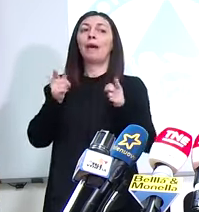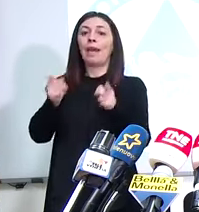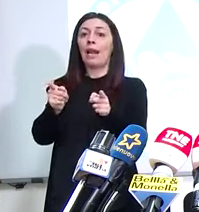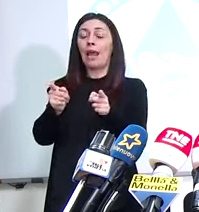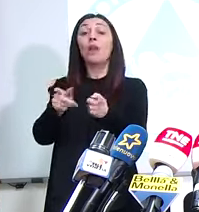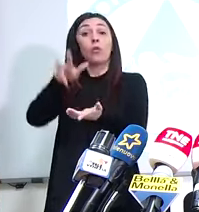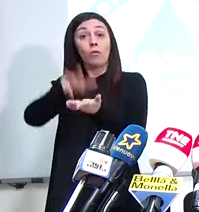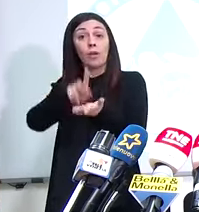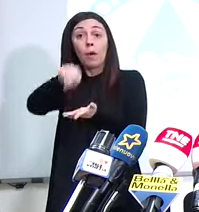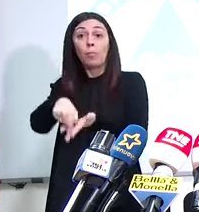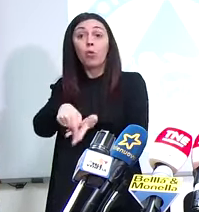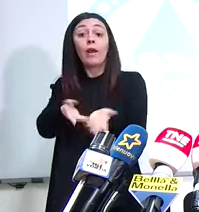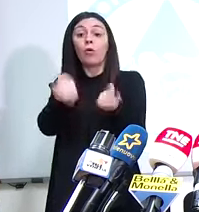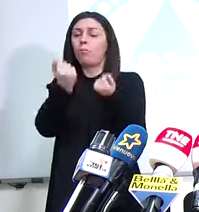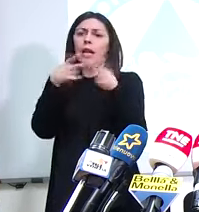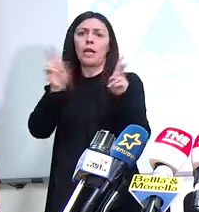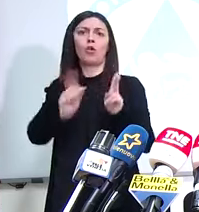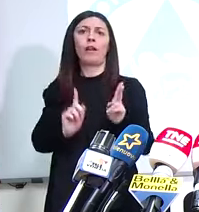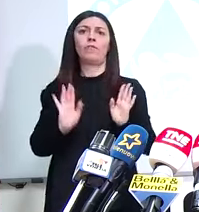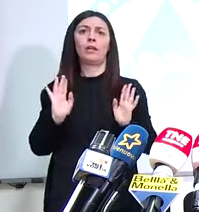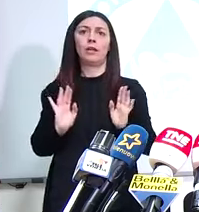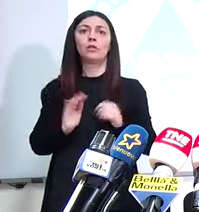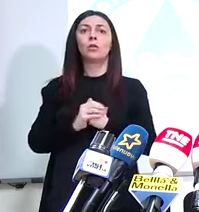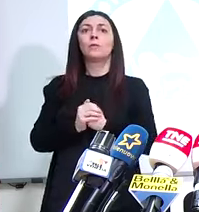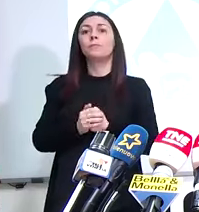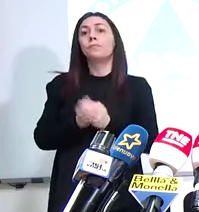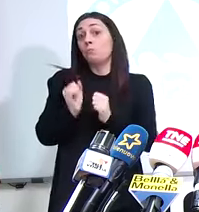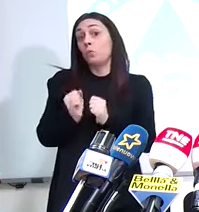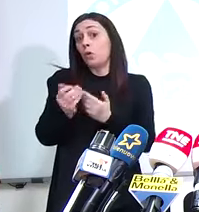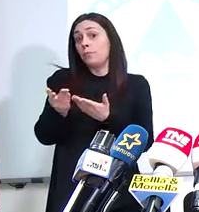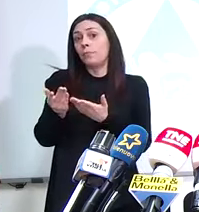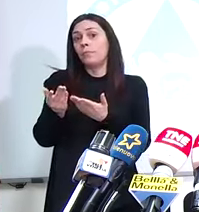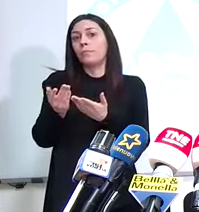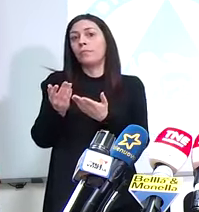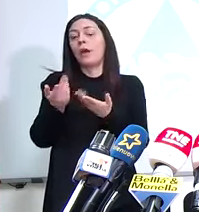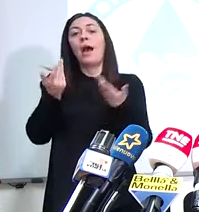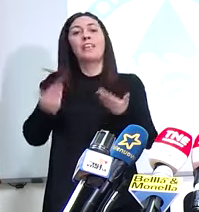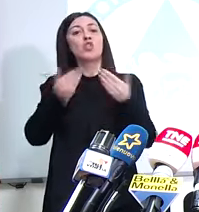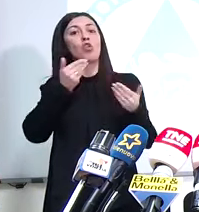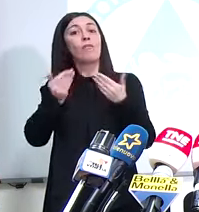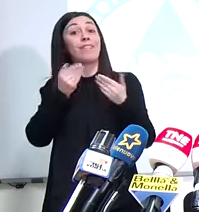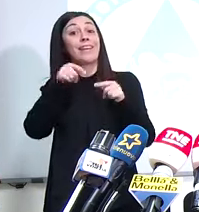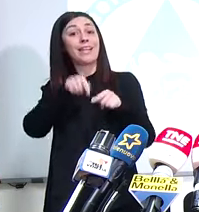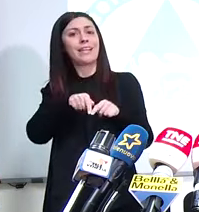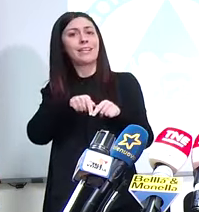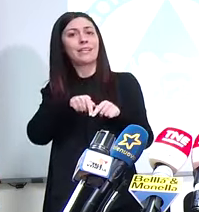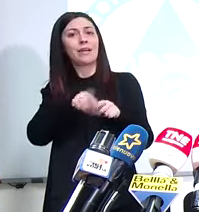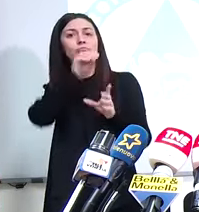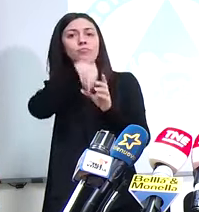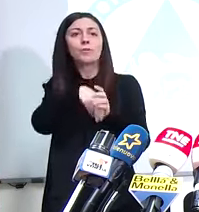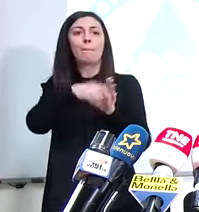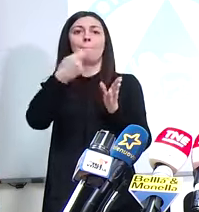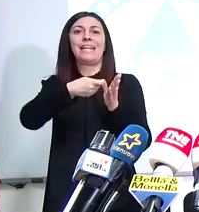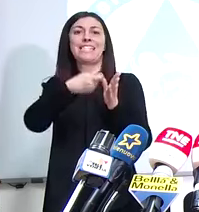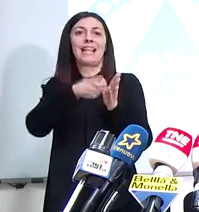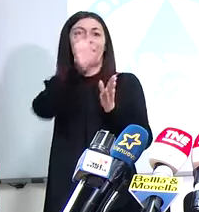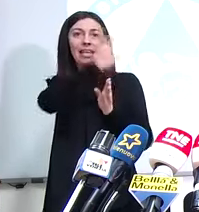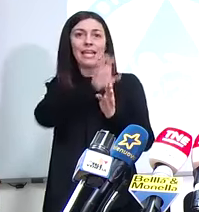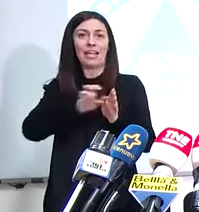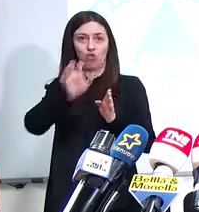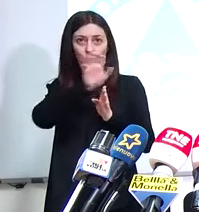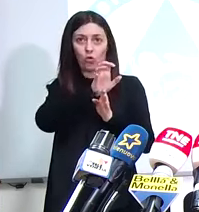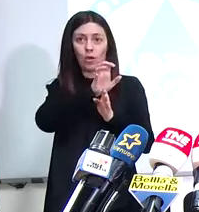per quanto riguarda la videoconferenza in corso conferenza dei presidenti di regione stiamo parlando del delle